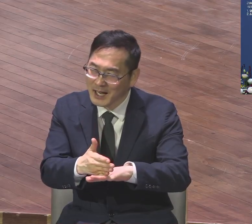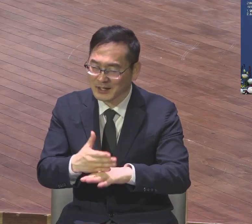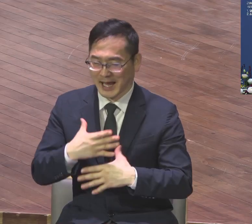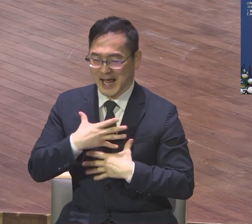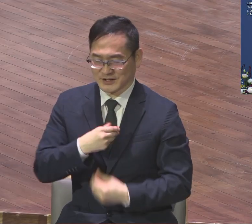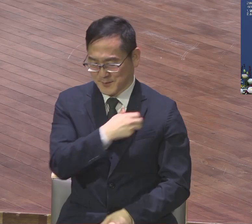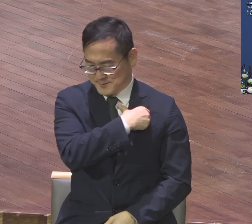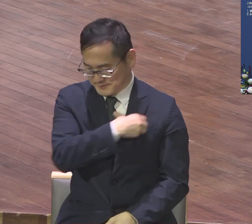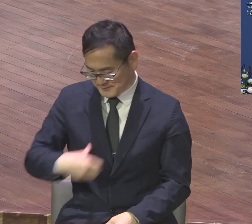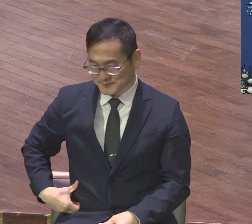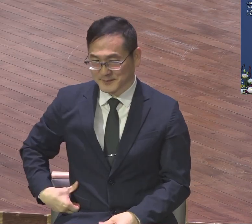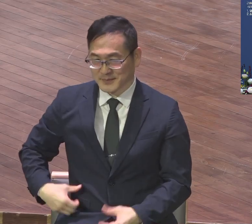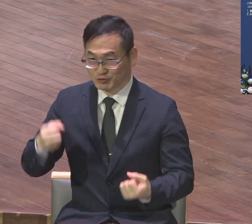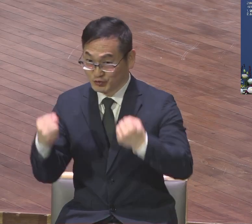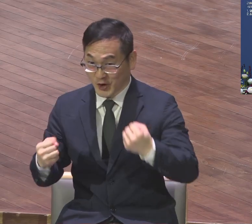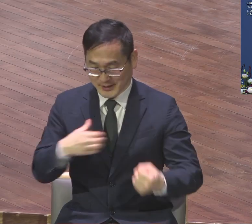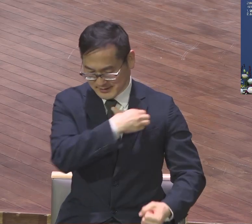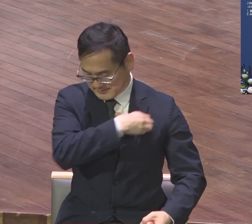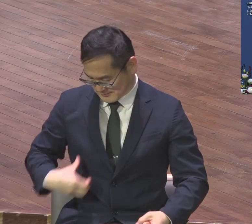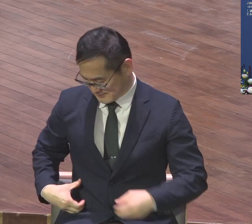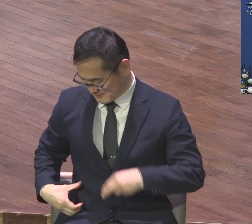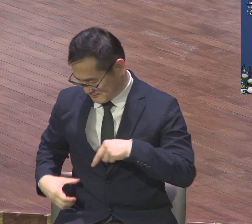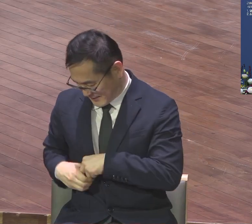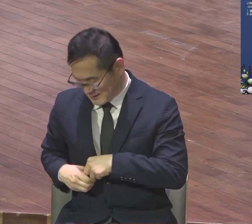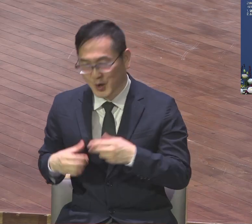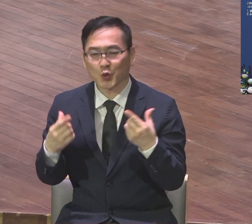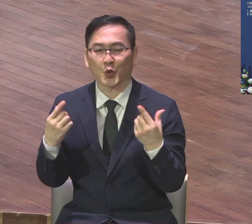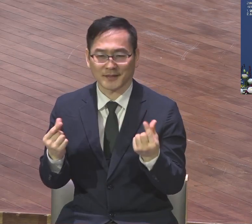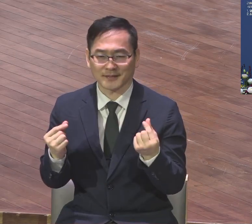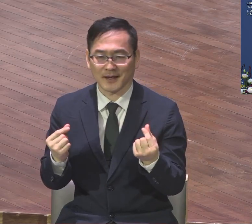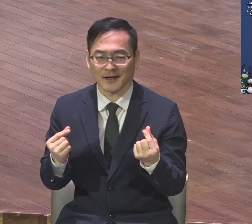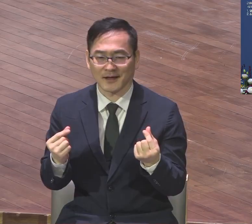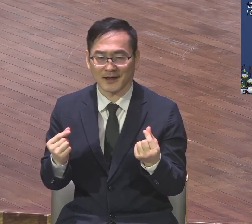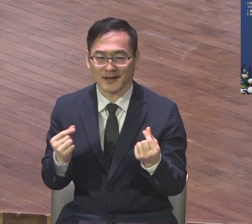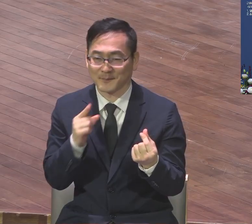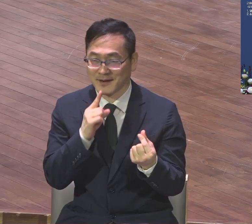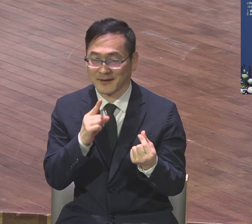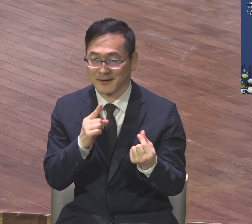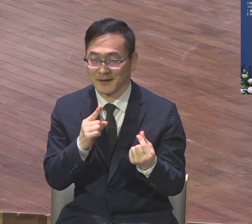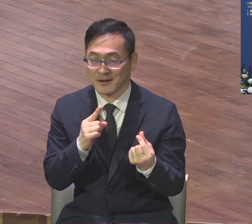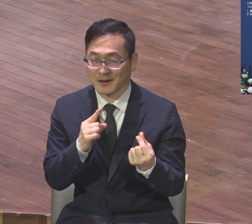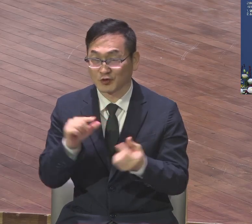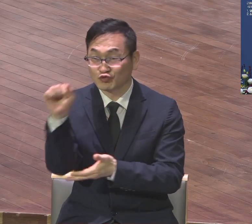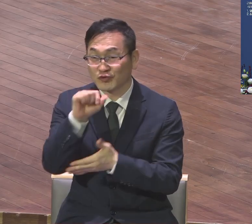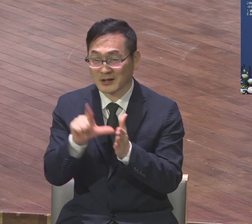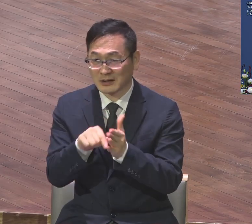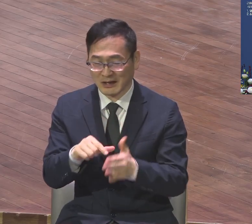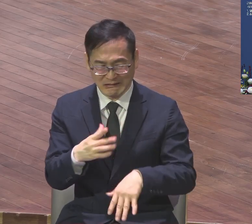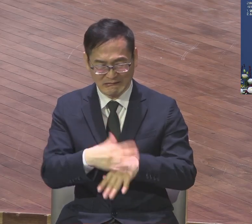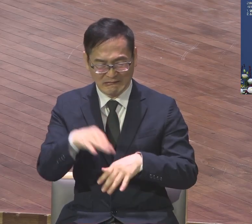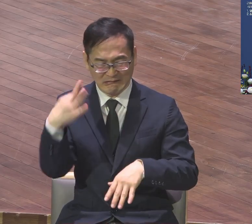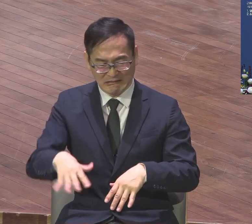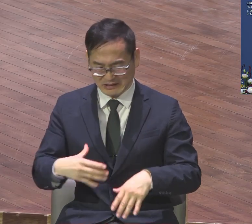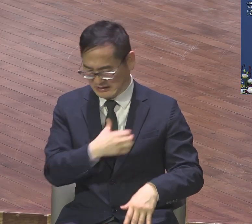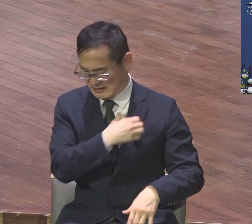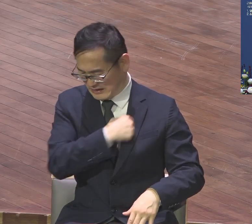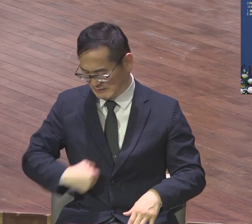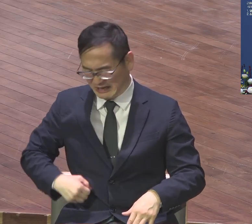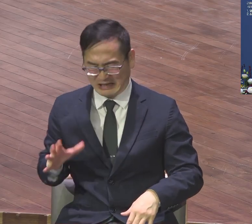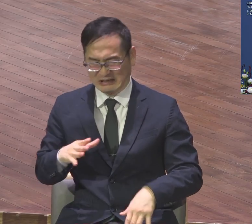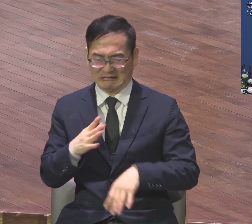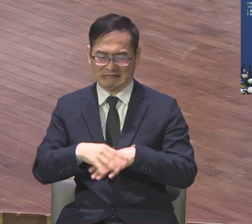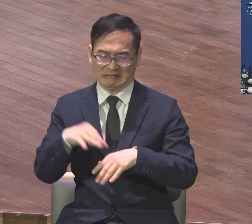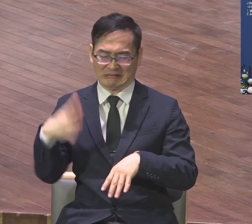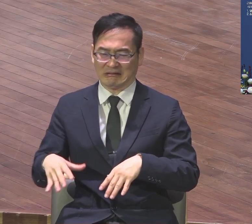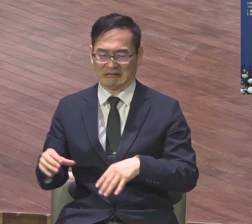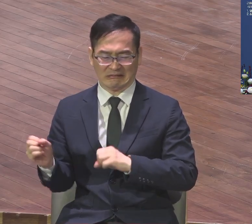안전벨트와 같다 그랬어요. 안전벨트. 여러분 운전할 때 안전벨트를 좀 귀찮잖아요. 좀 귀찮아요.